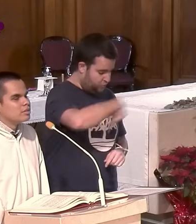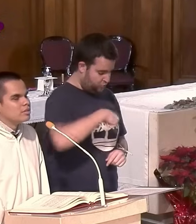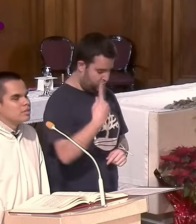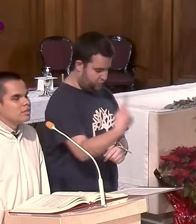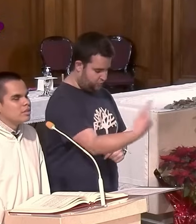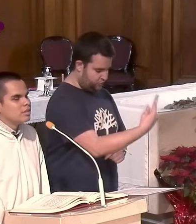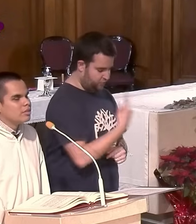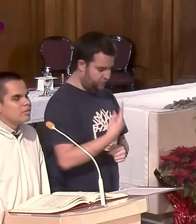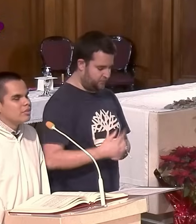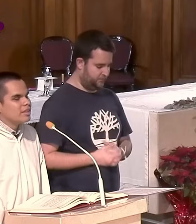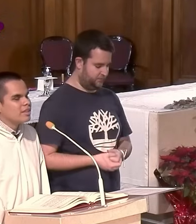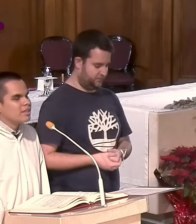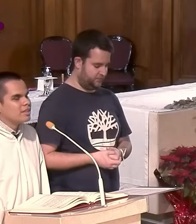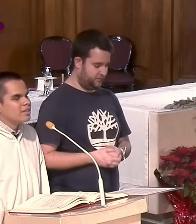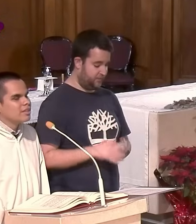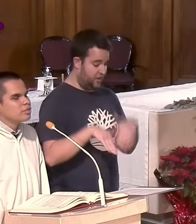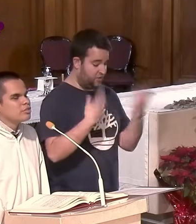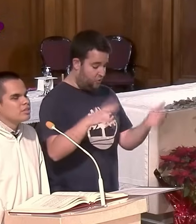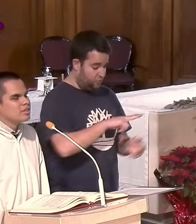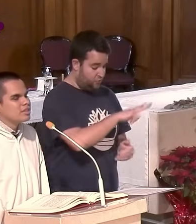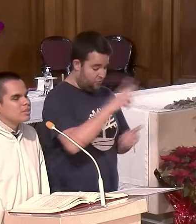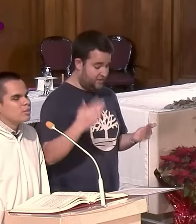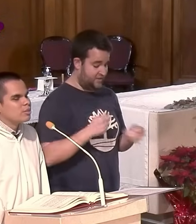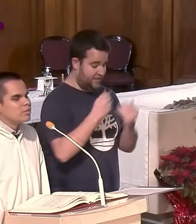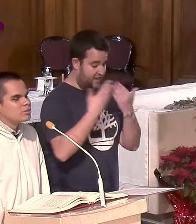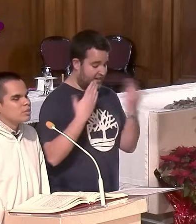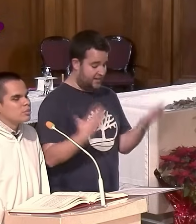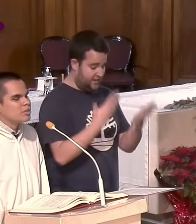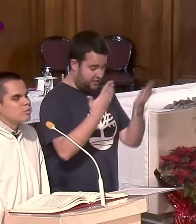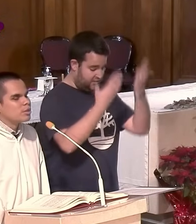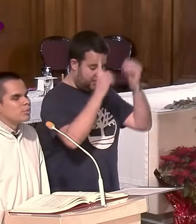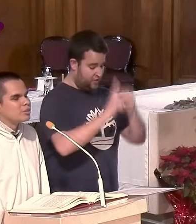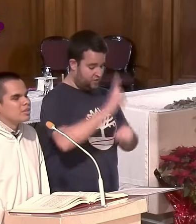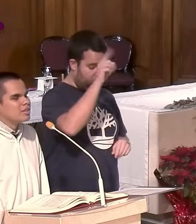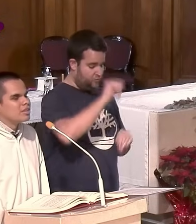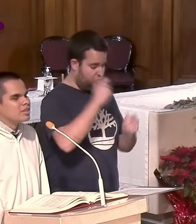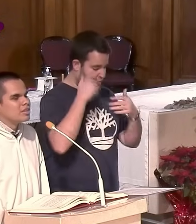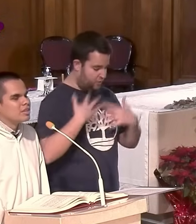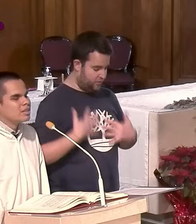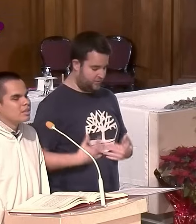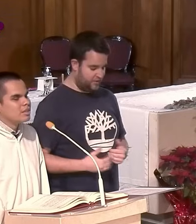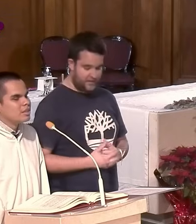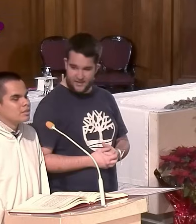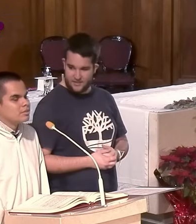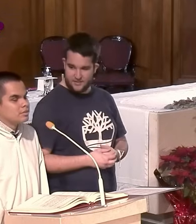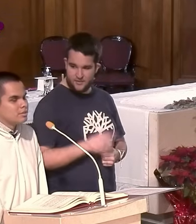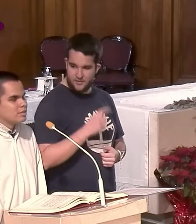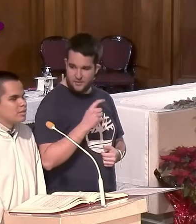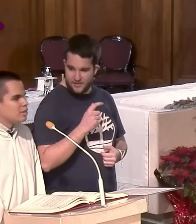tanto, glorificar a Dios con vuestro cuerpo.